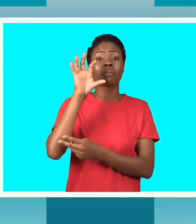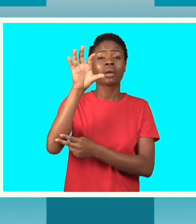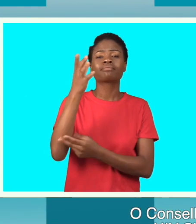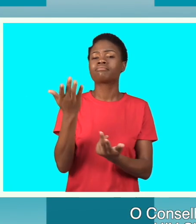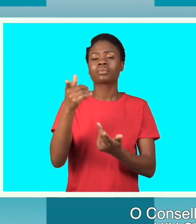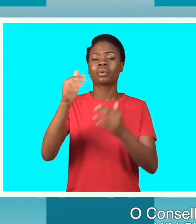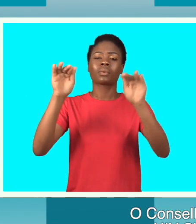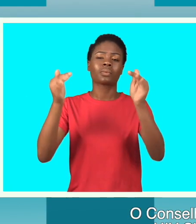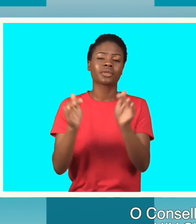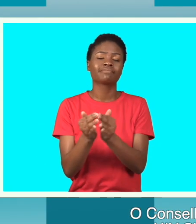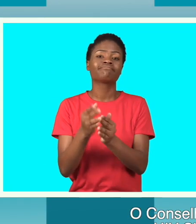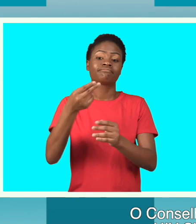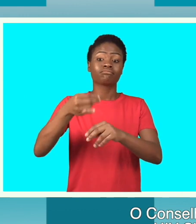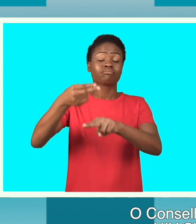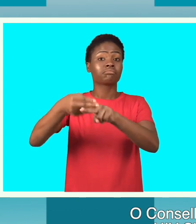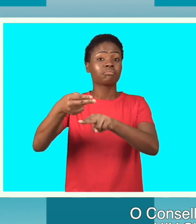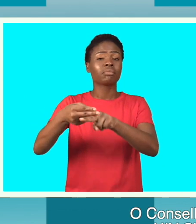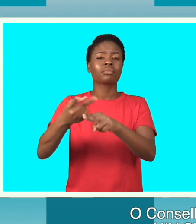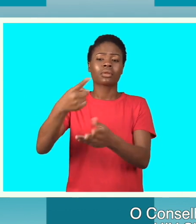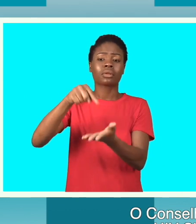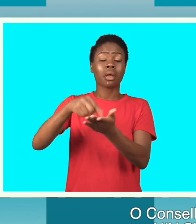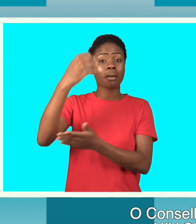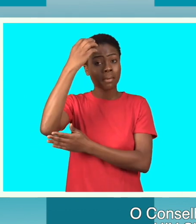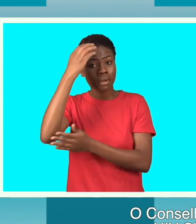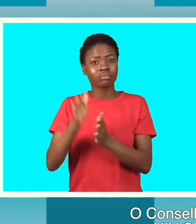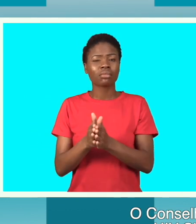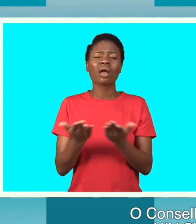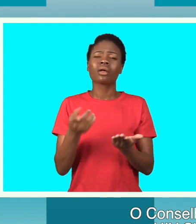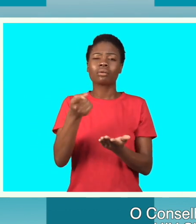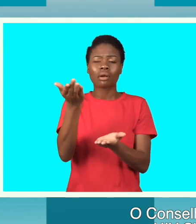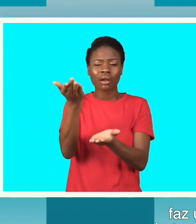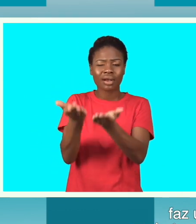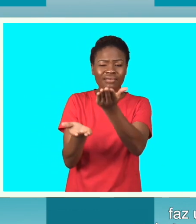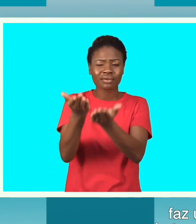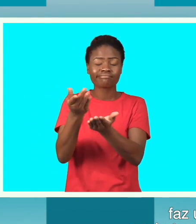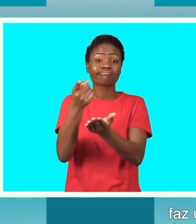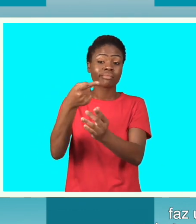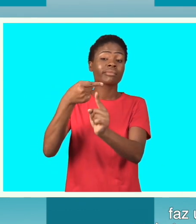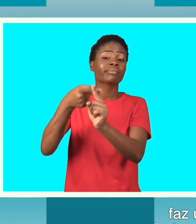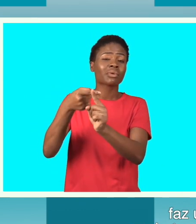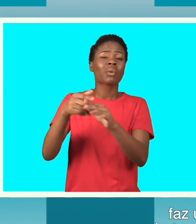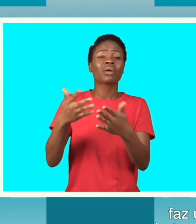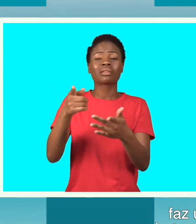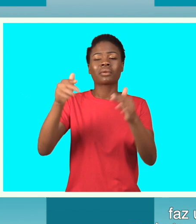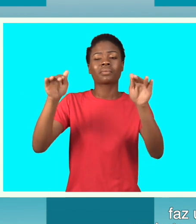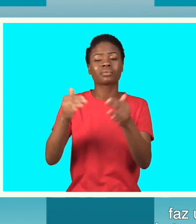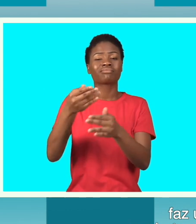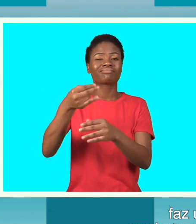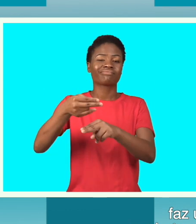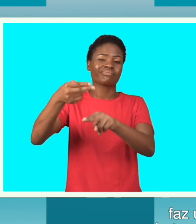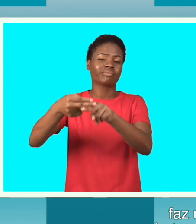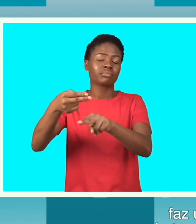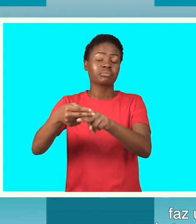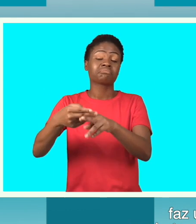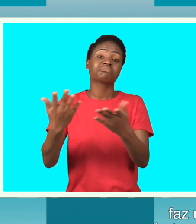O Conselho Provincial do Combate ao HIV-Sida na cidade de Maputo faz um balanço positivo do combate a este